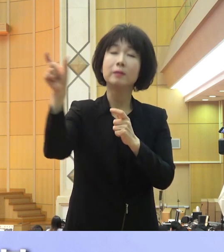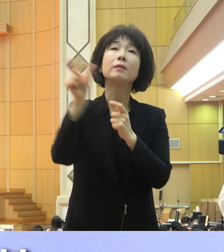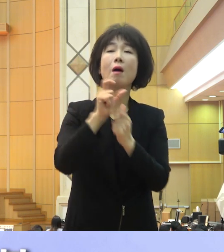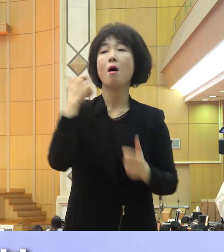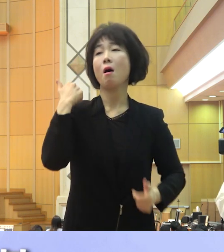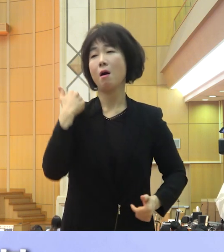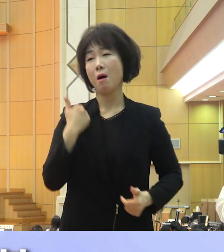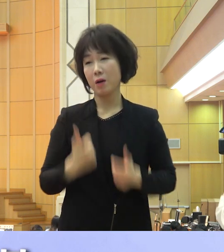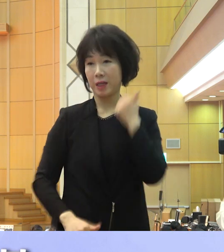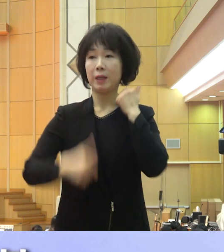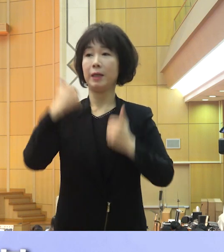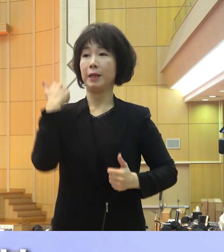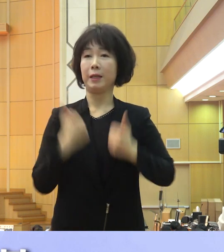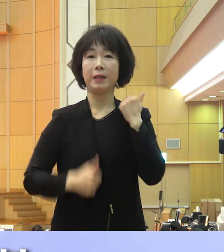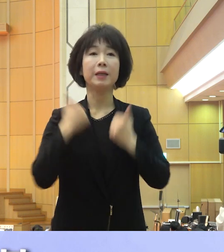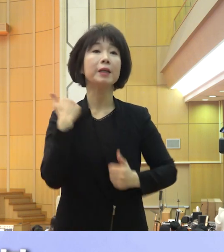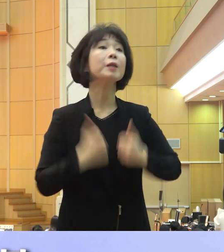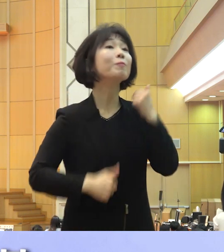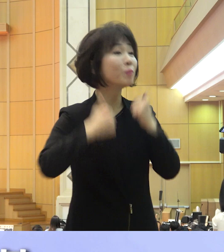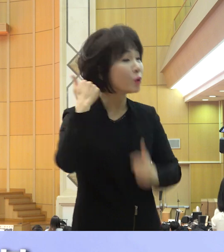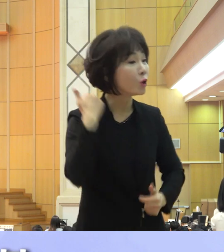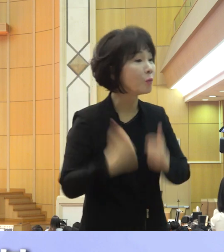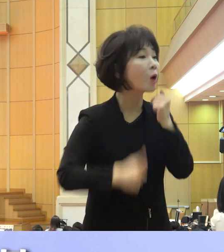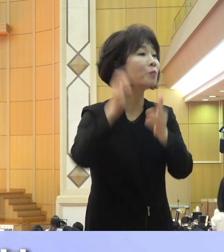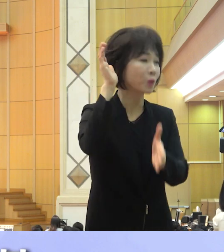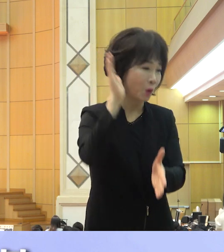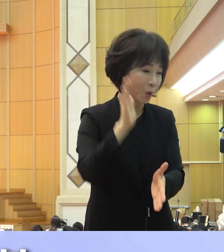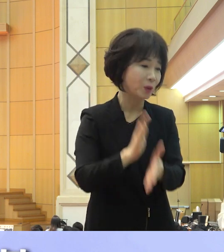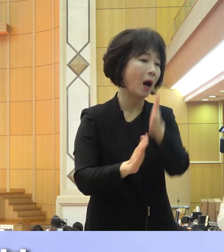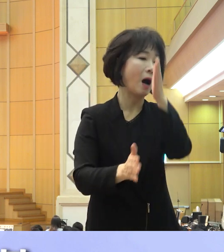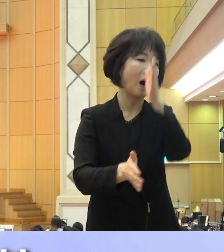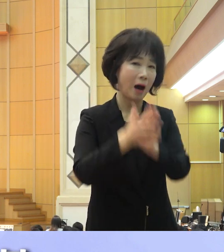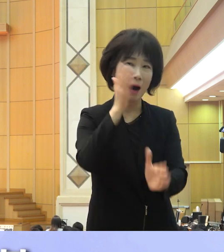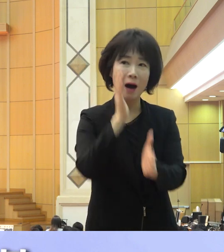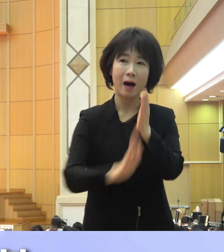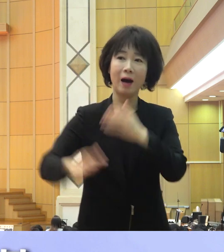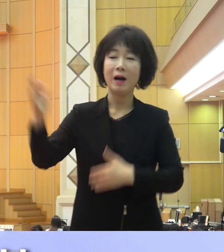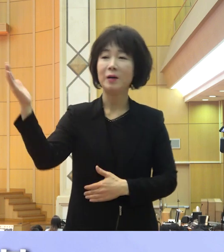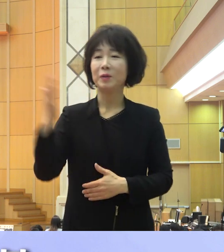성에는 더 기쁨 없도다.